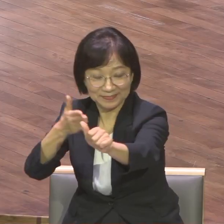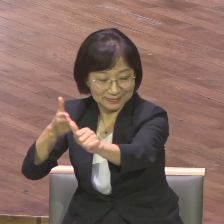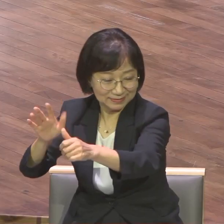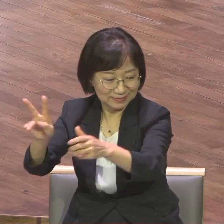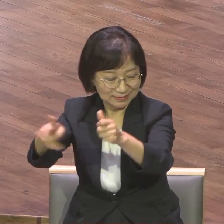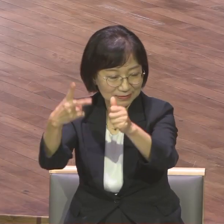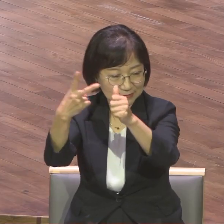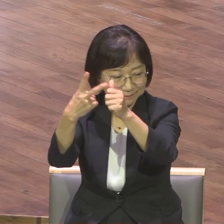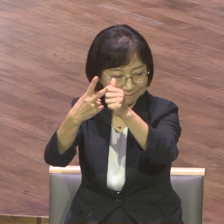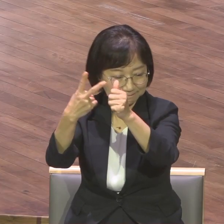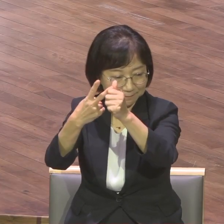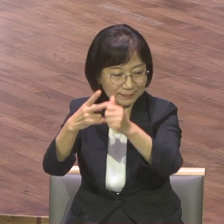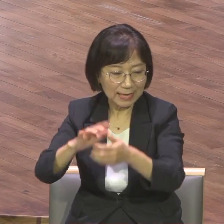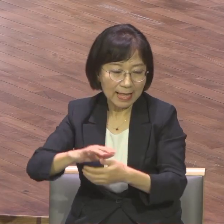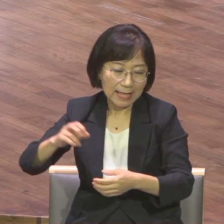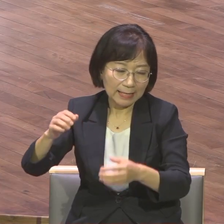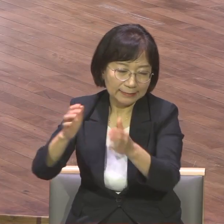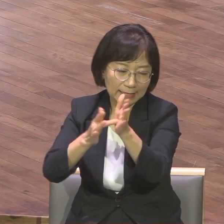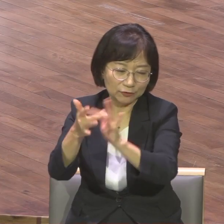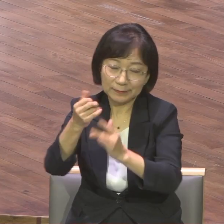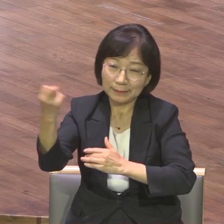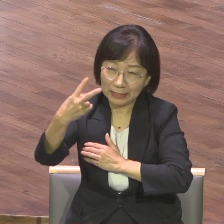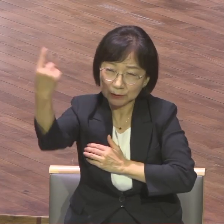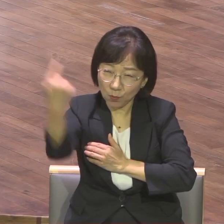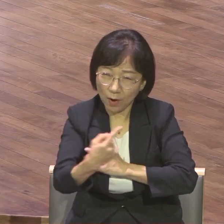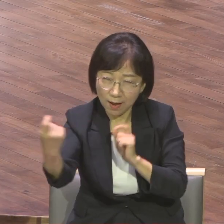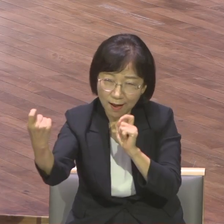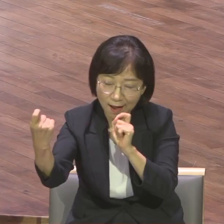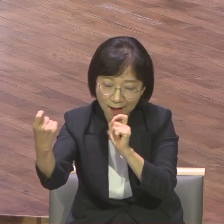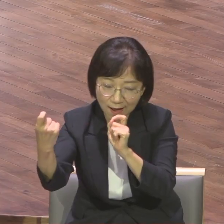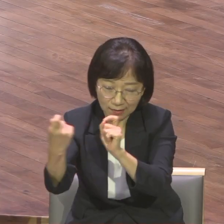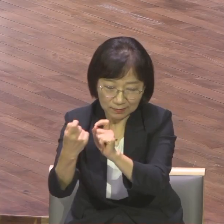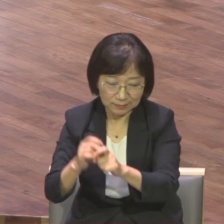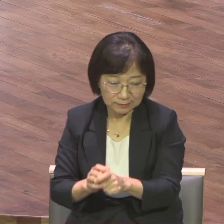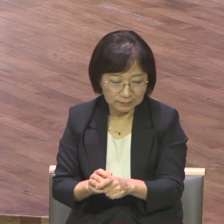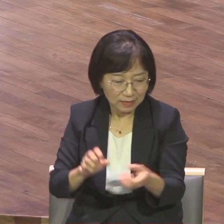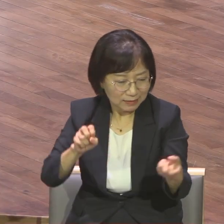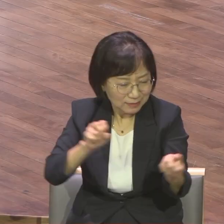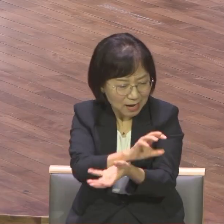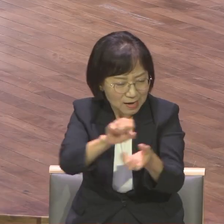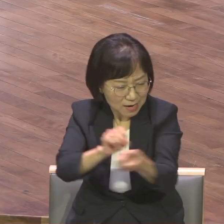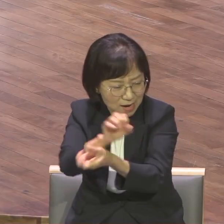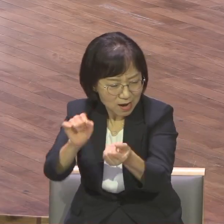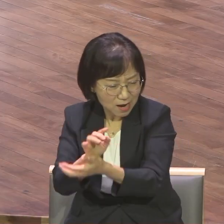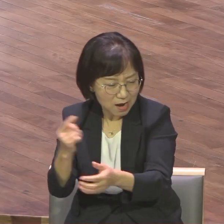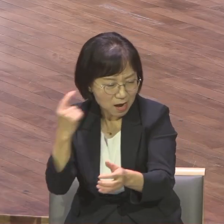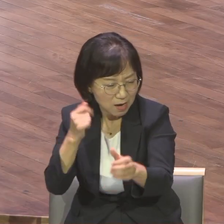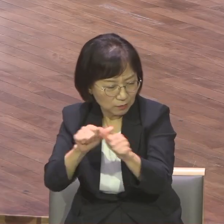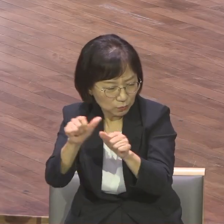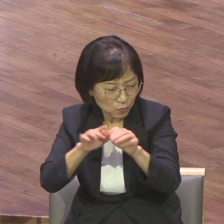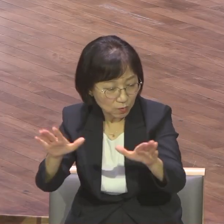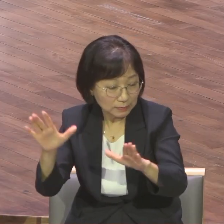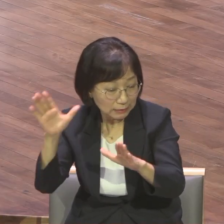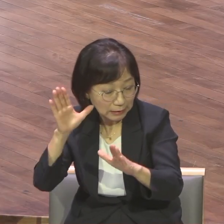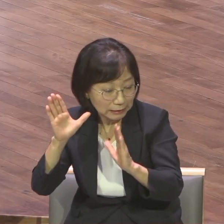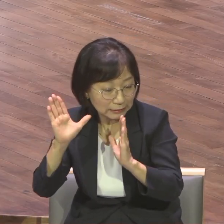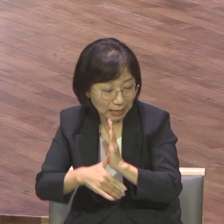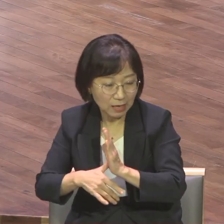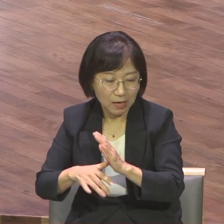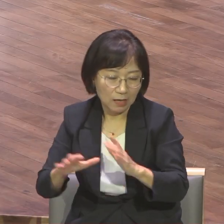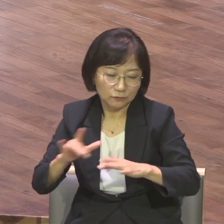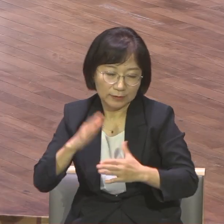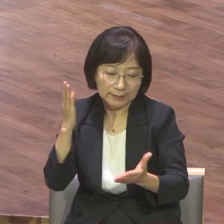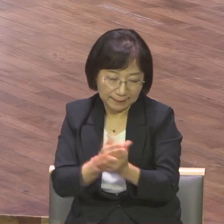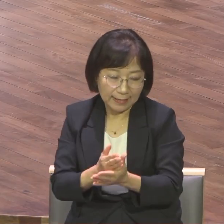도래입니다. 7, 8절 봅니다. 난리와 난리의 소문을 들을 때에 두려워하지 말라. 이런 일이 있어야